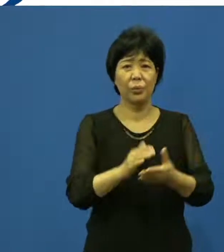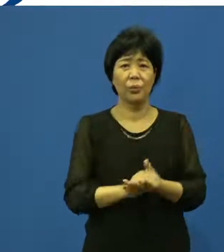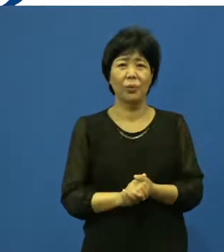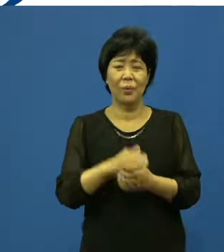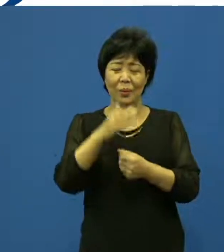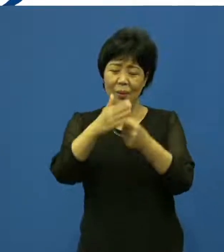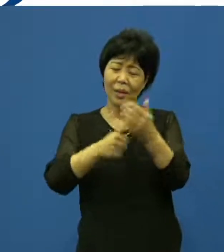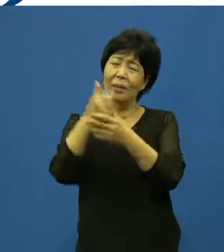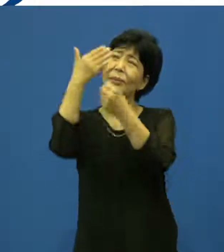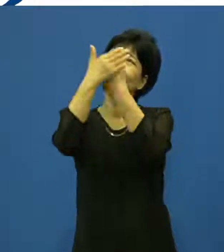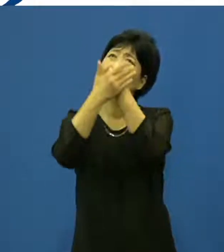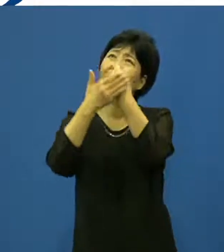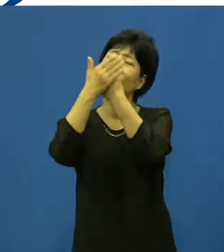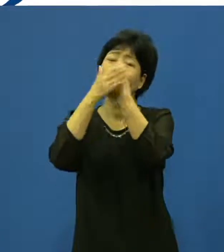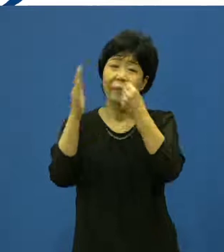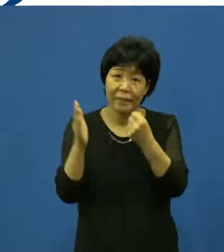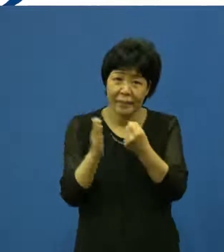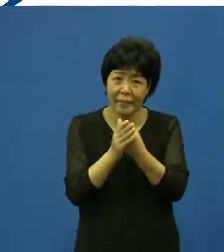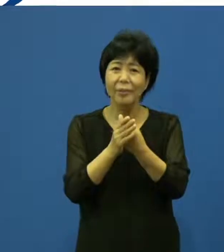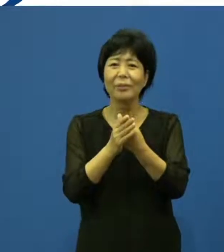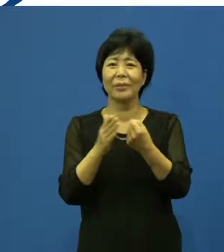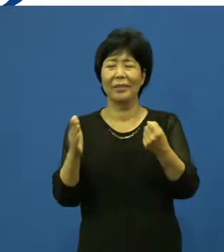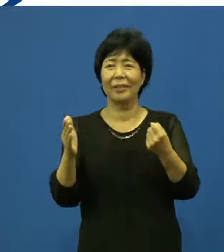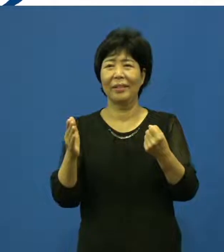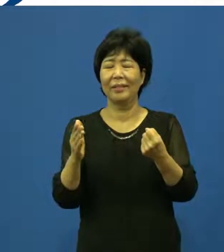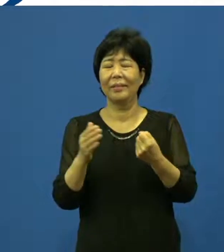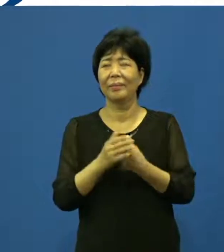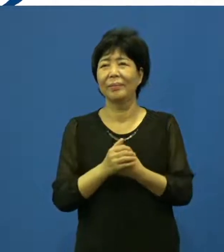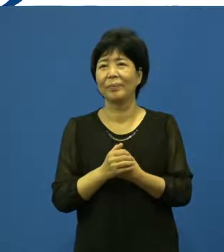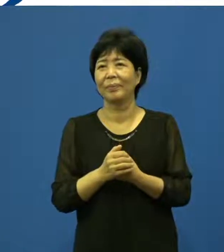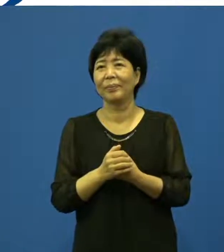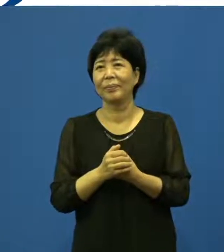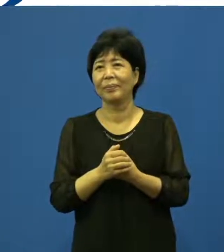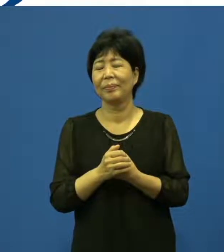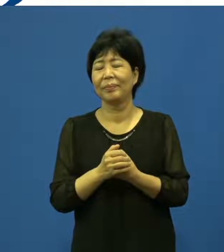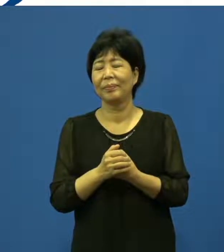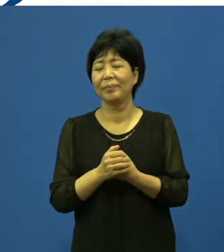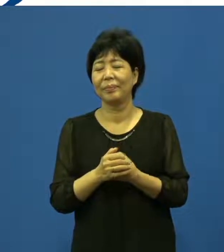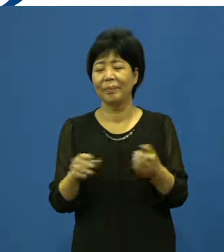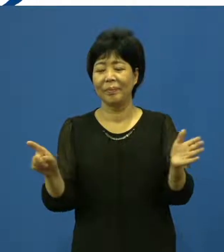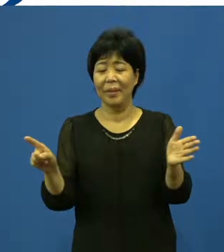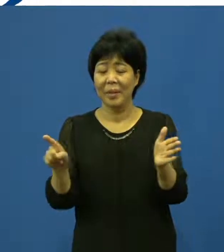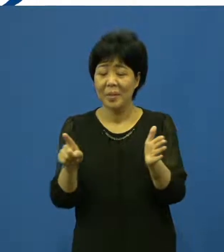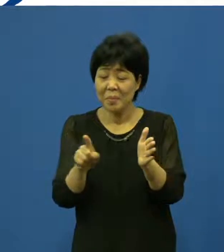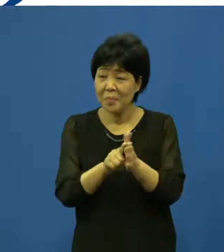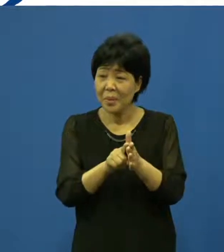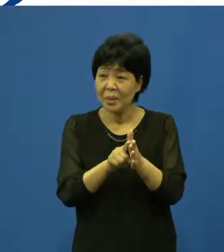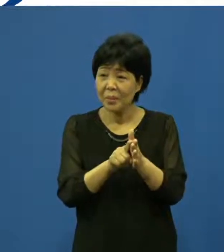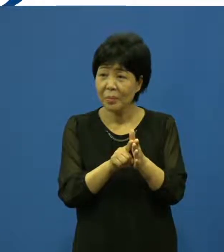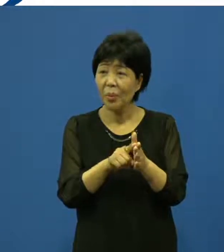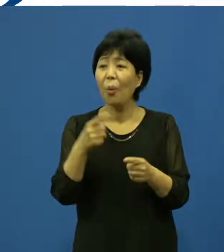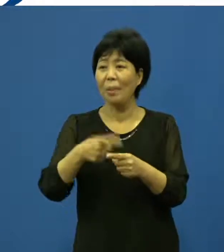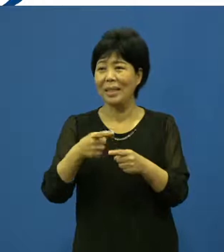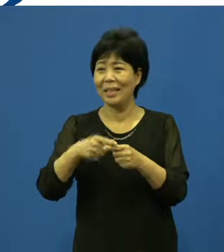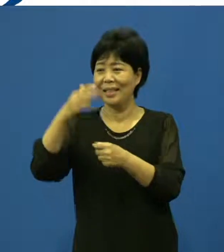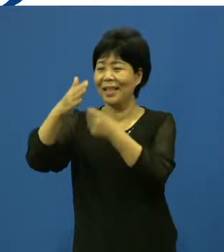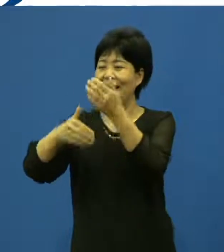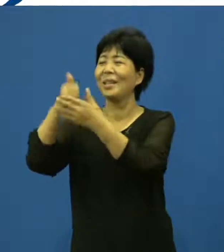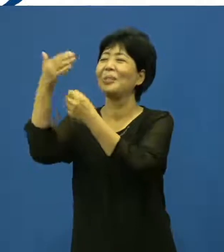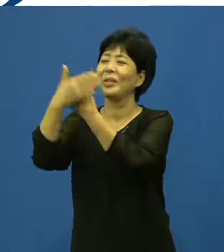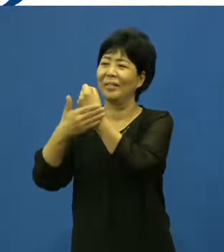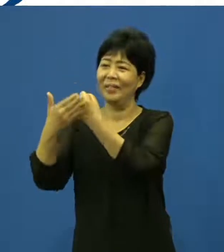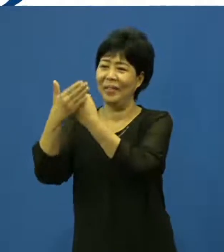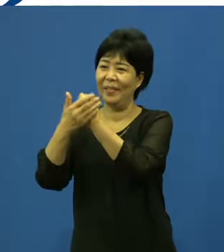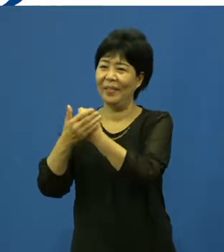은혜가 있어서 우리가 하나님 앞에 나온 것입니다. 그래서 여러분, 믿음도 하나님의 은혜라. 에베소서